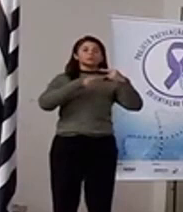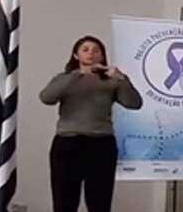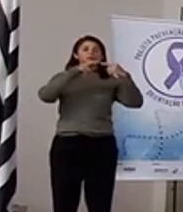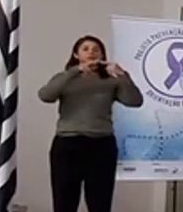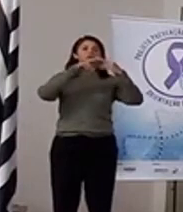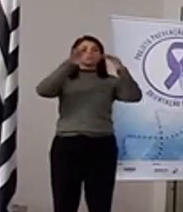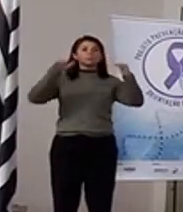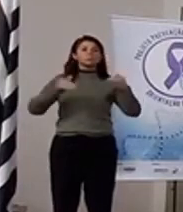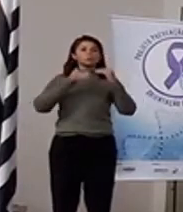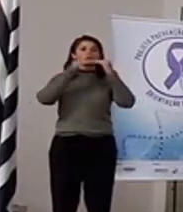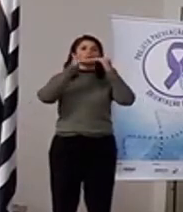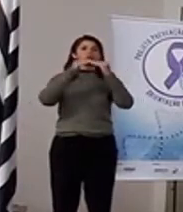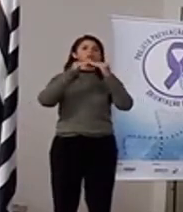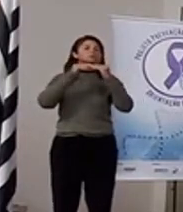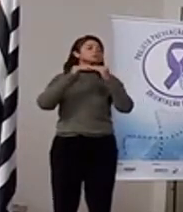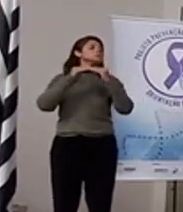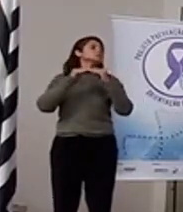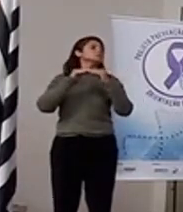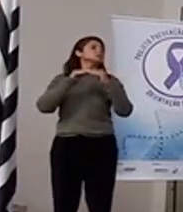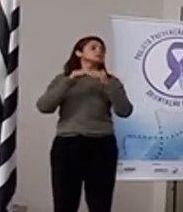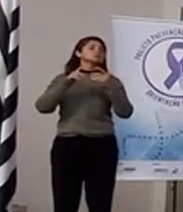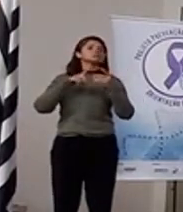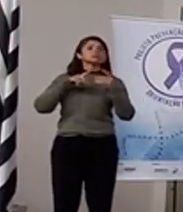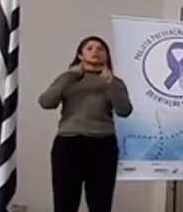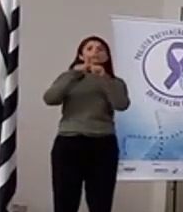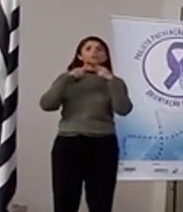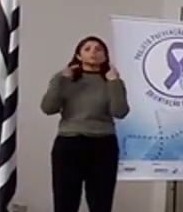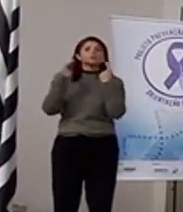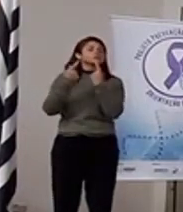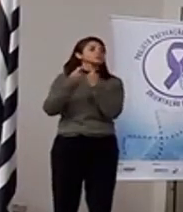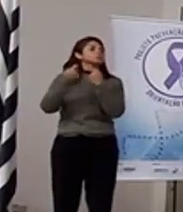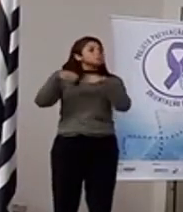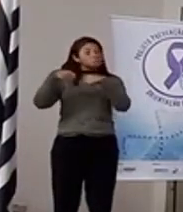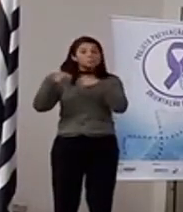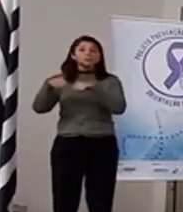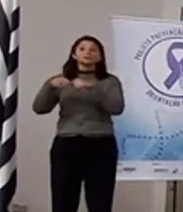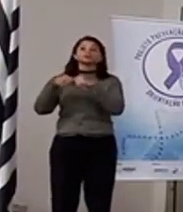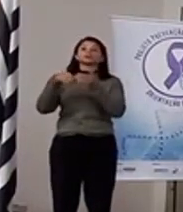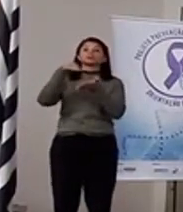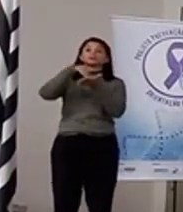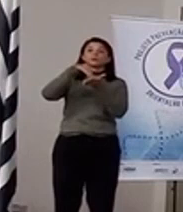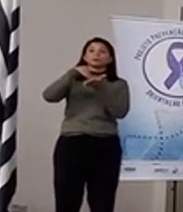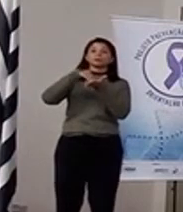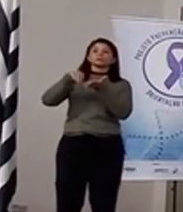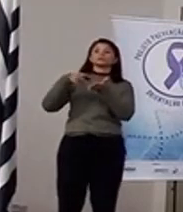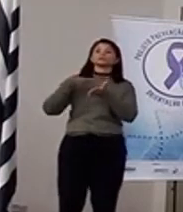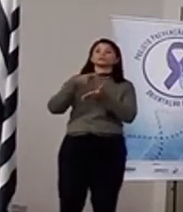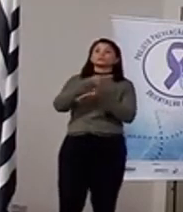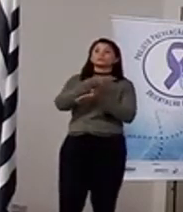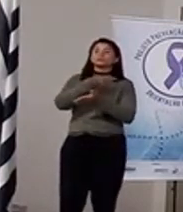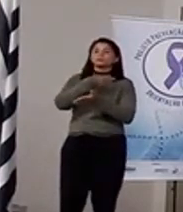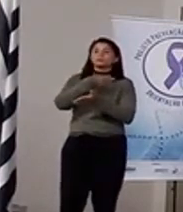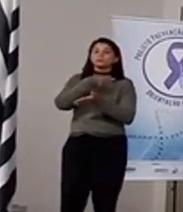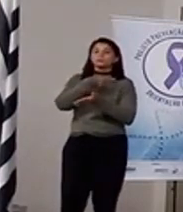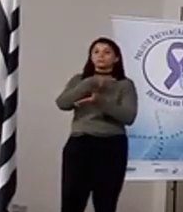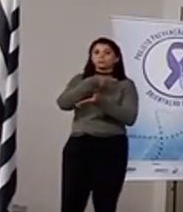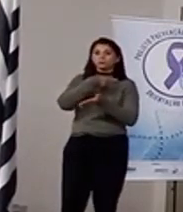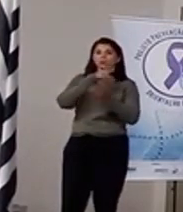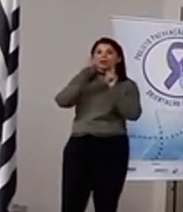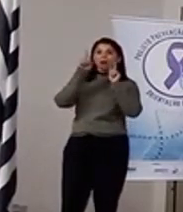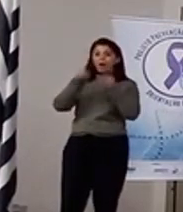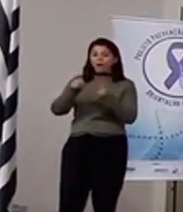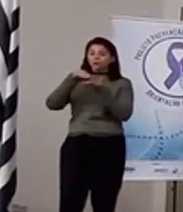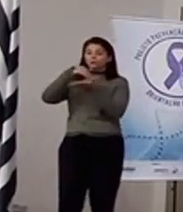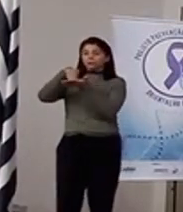todo o fluxo, toda a demanda genética, ela deve ser encaminhada para a Secretaria de Saúde. E a Secretaria de Saúde